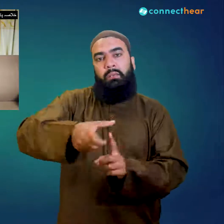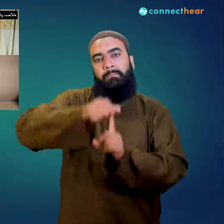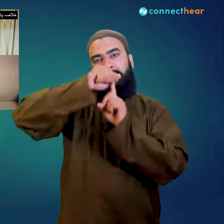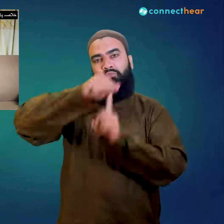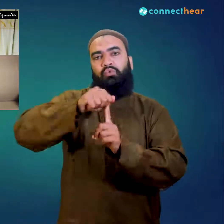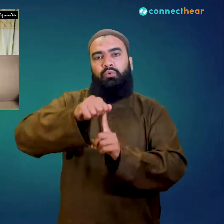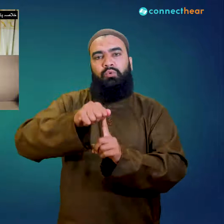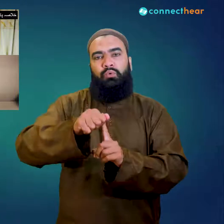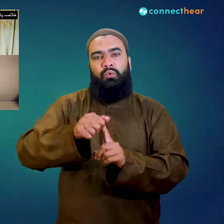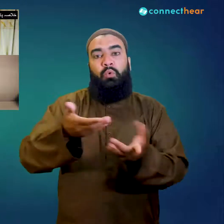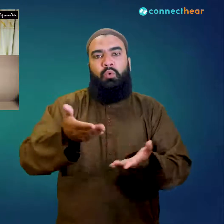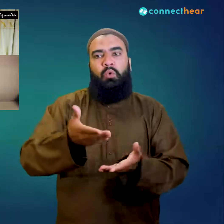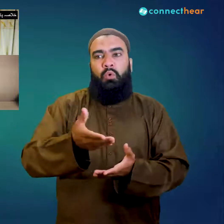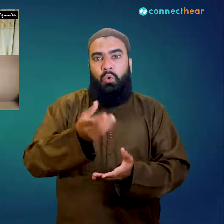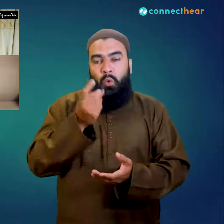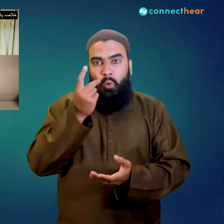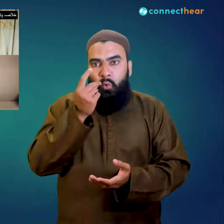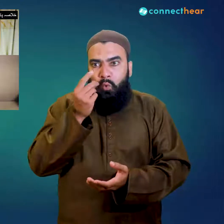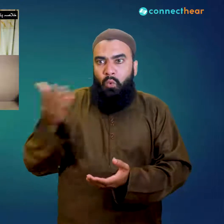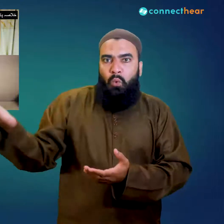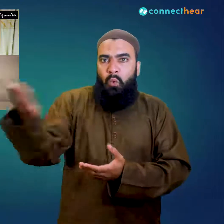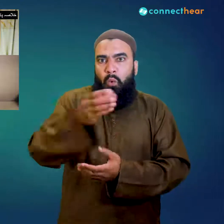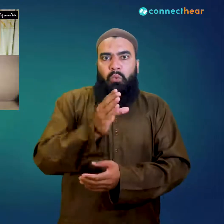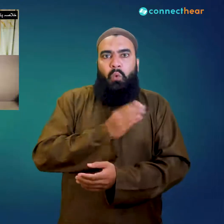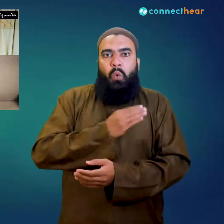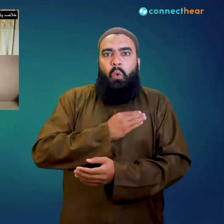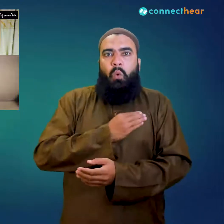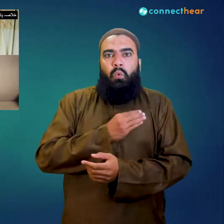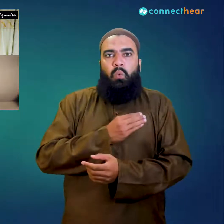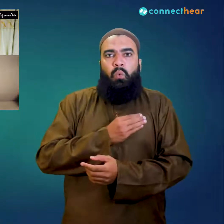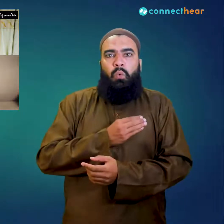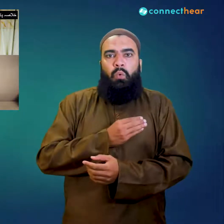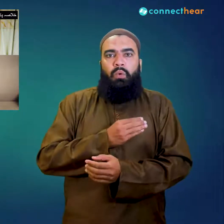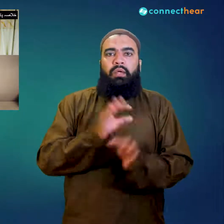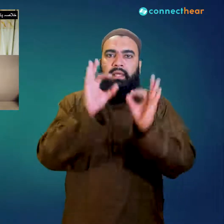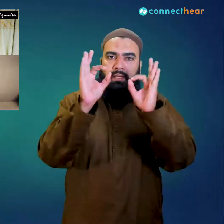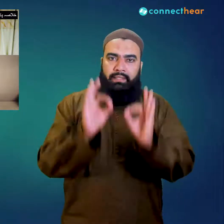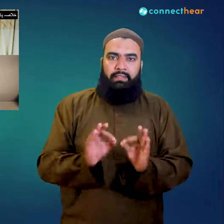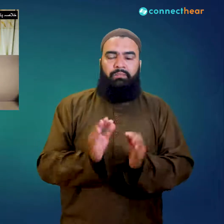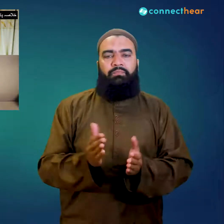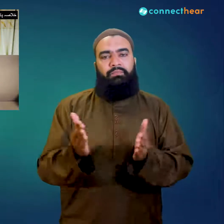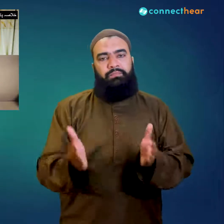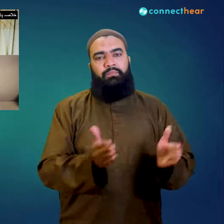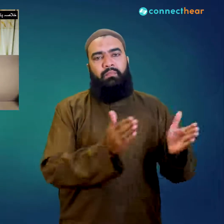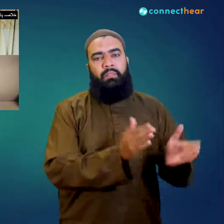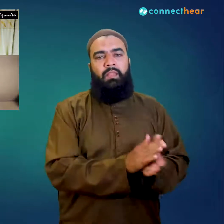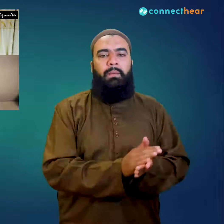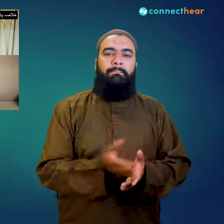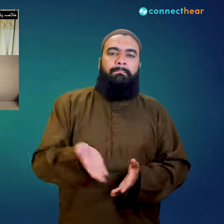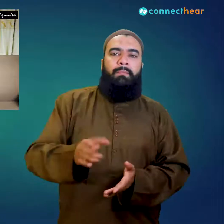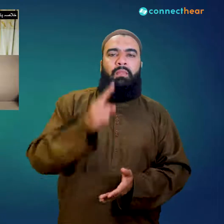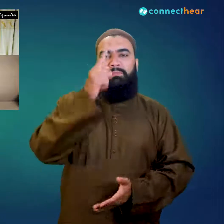وصیت کہ زندگی میں کوئی شخص کوئی ایسی تاکیدی بات کہہ جائے یا لکھ جائے جو کہ اس